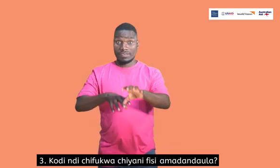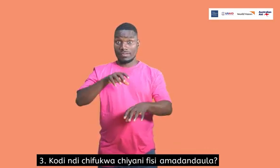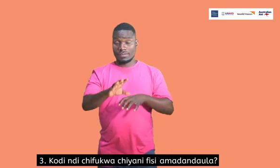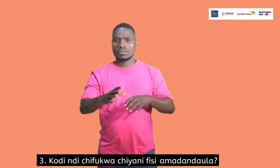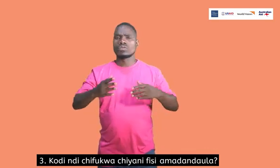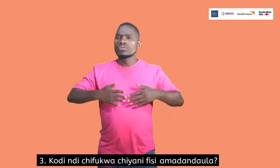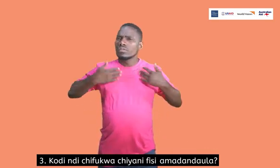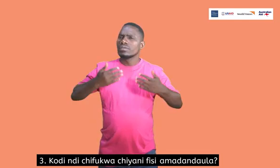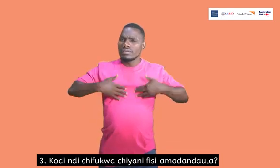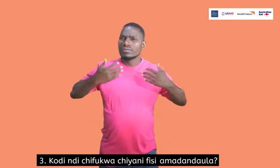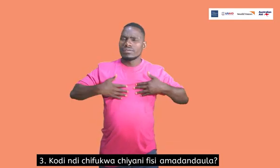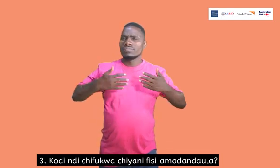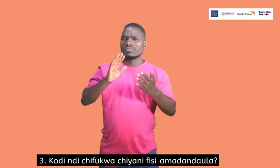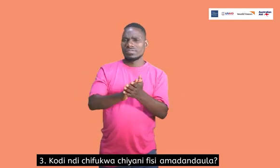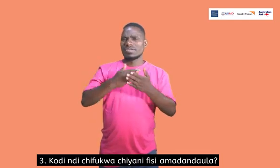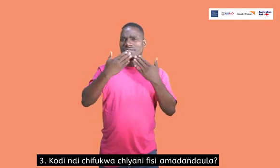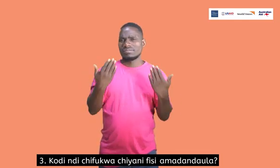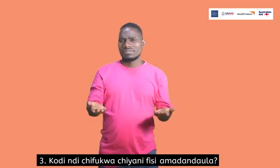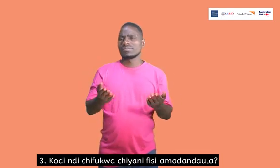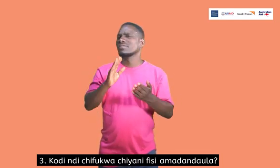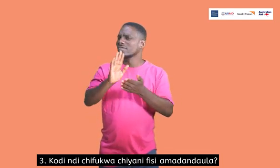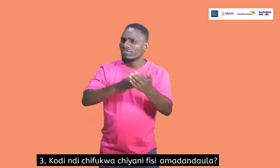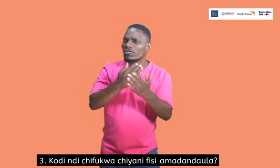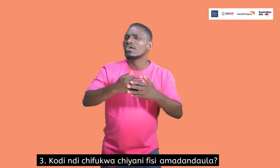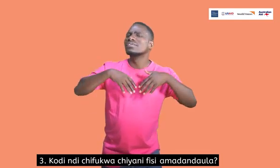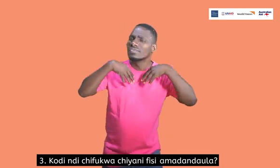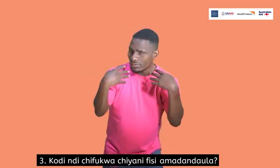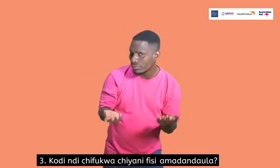Kodi ndi chifukwa chiyani fisi amadandaula?